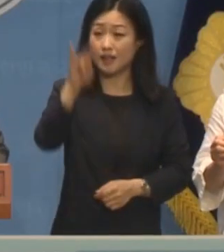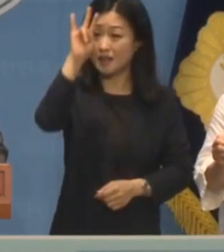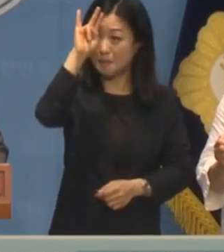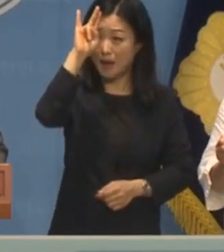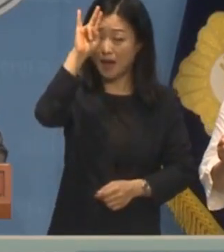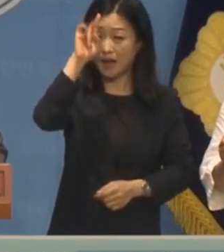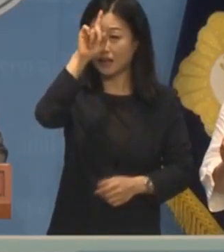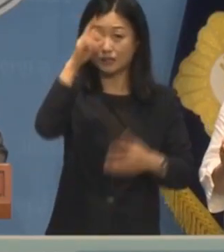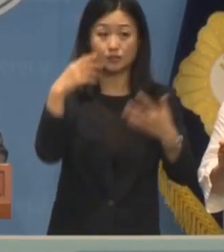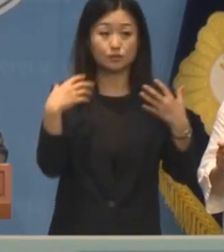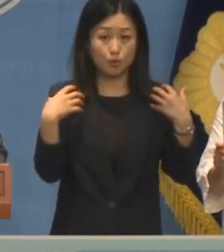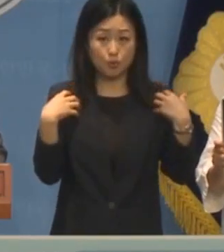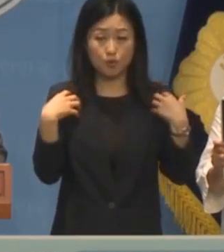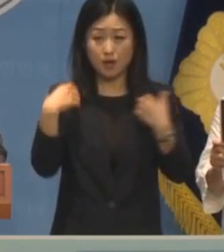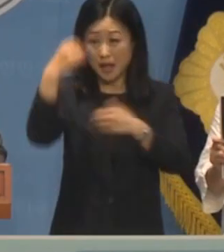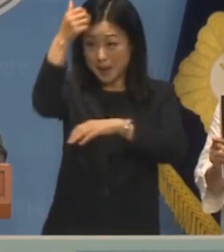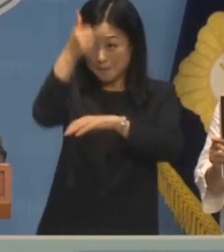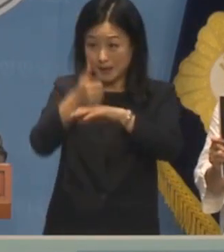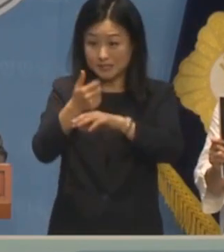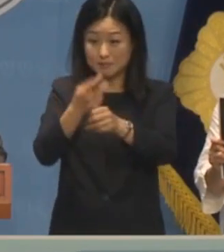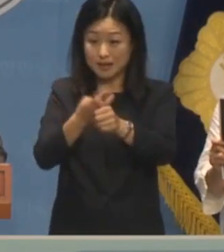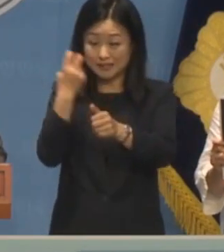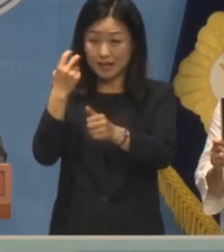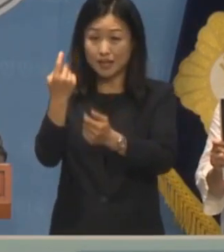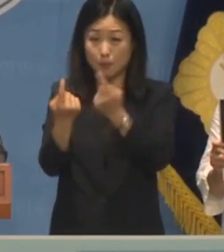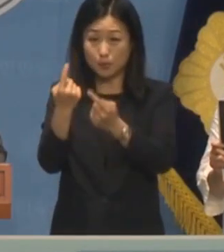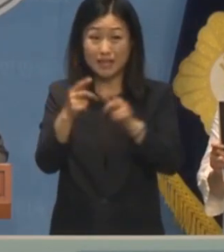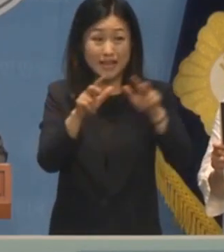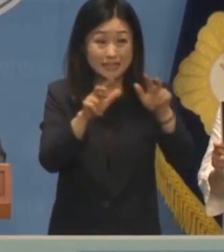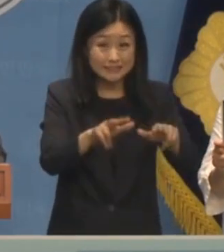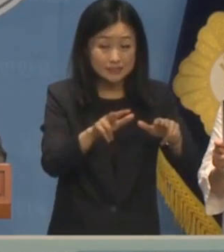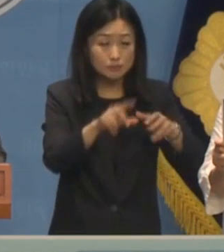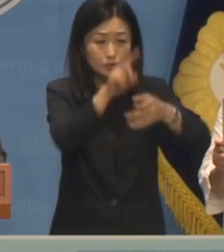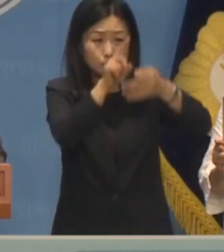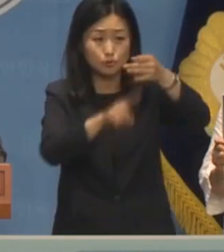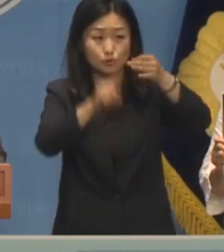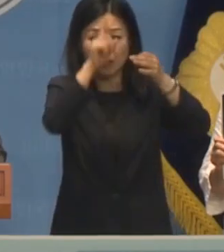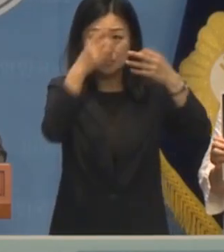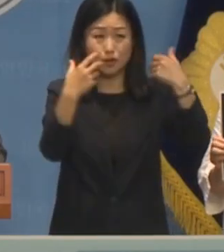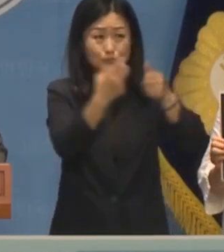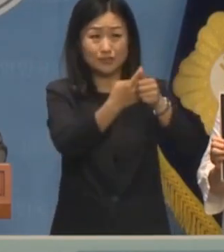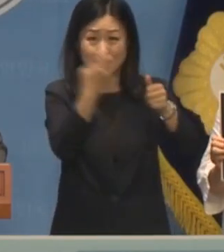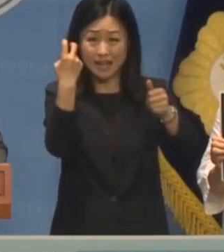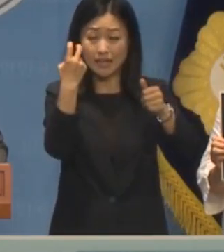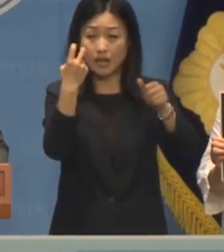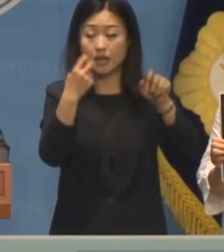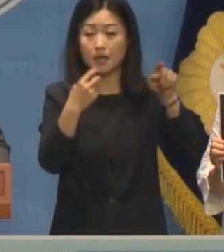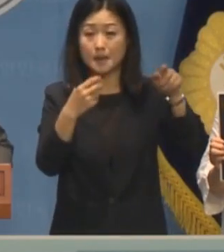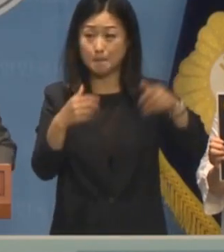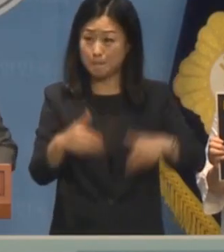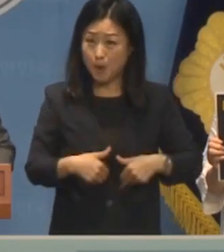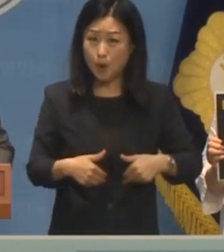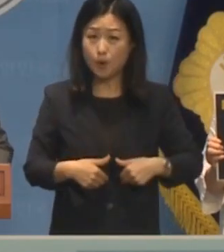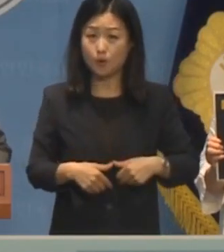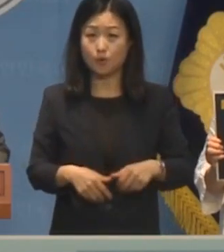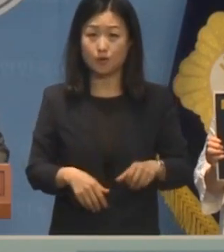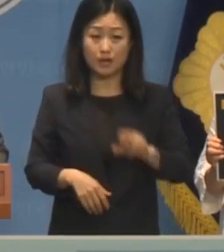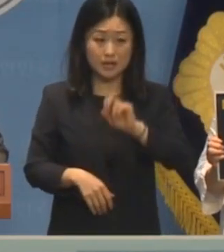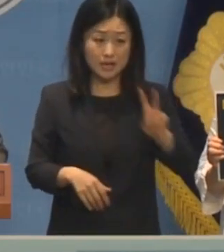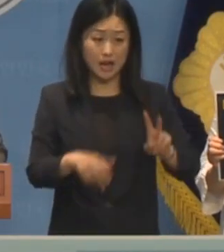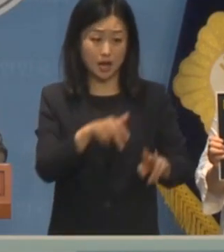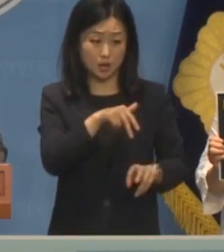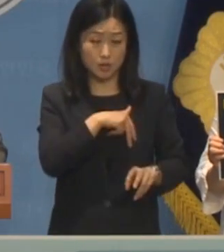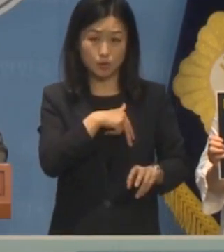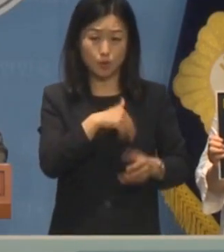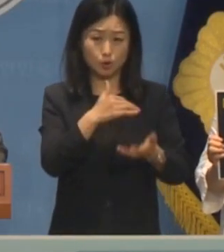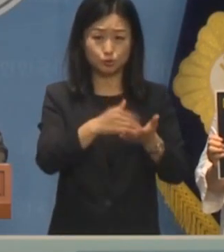박근혜 정권 마지막 탄핵 정국보다 지금의 윤석열 탄핵 정국에서의 야당 국회